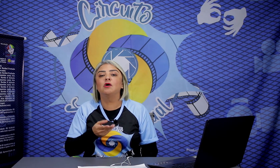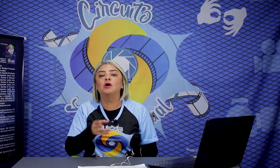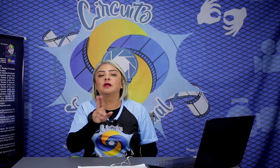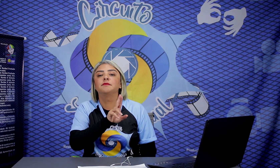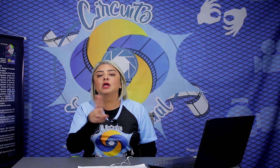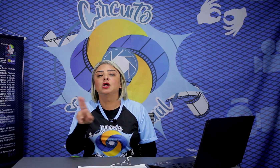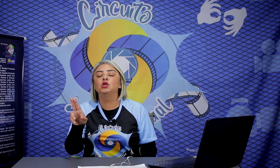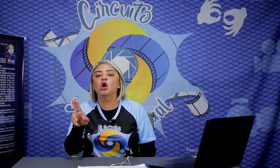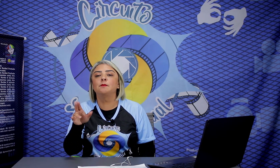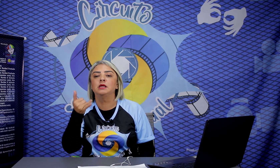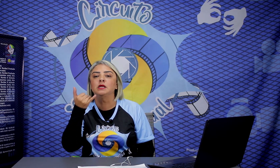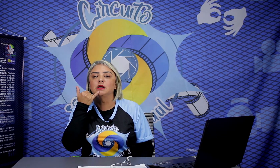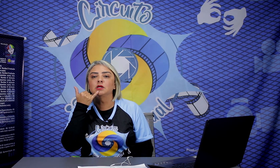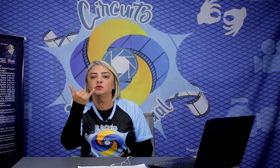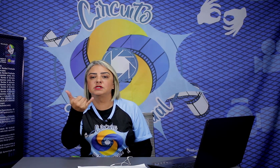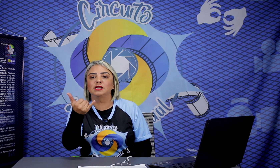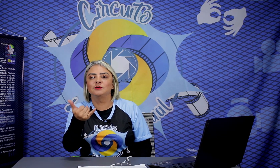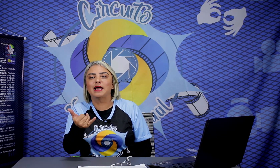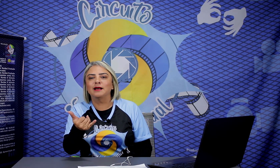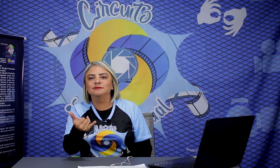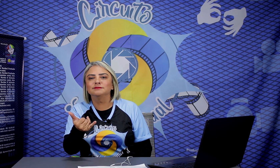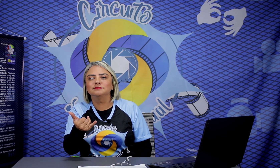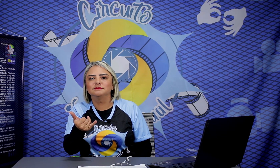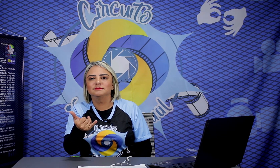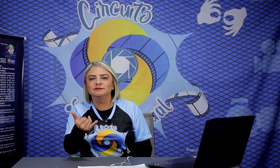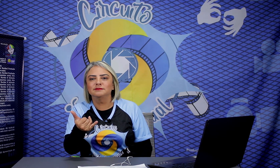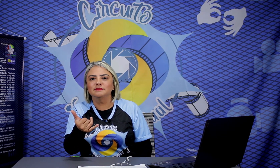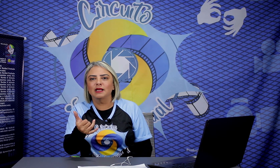agora, nome do celular. Aí